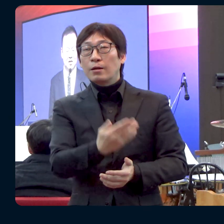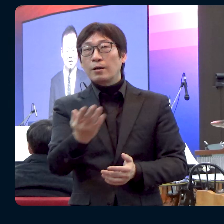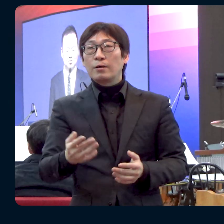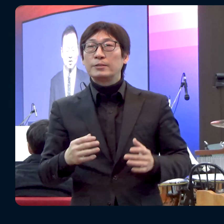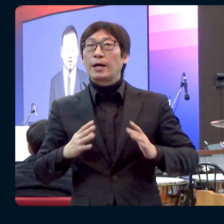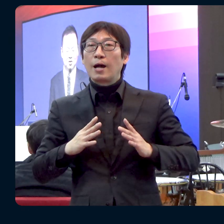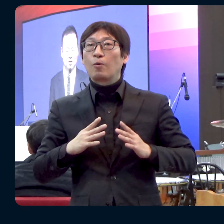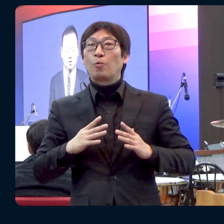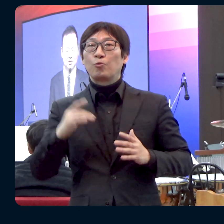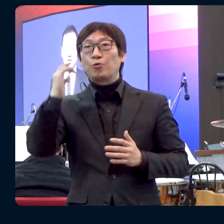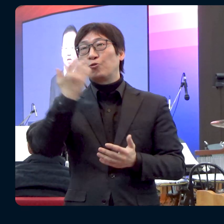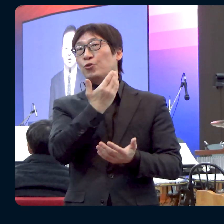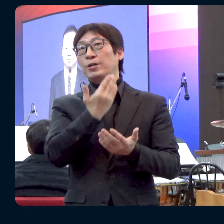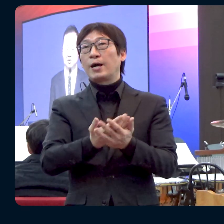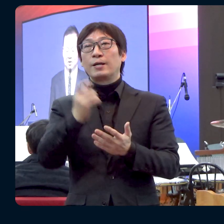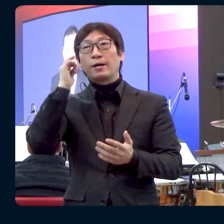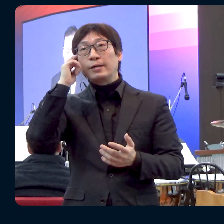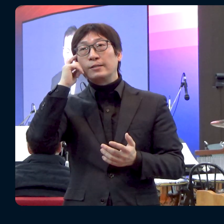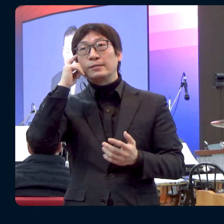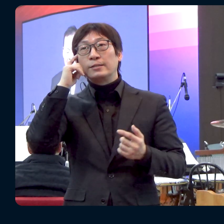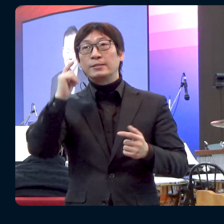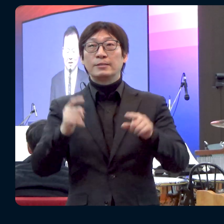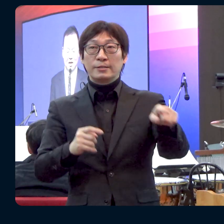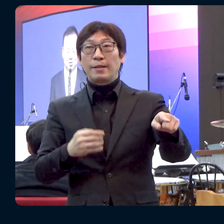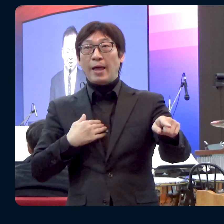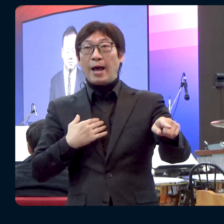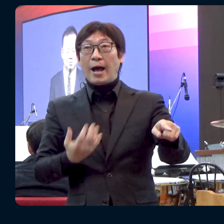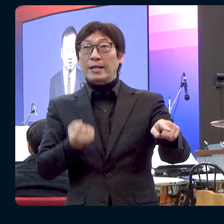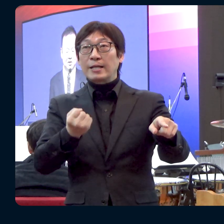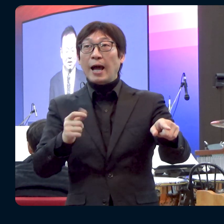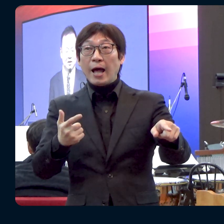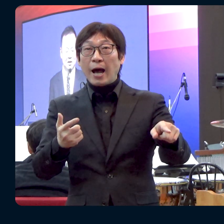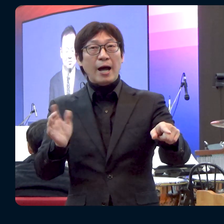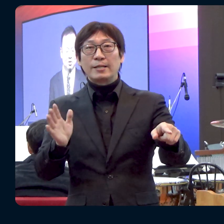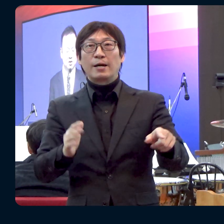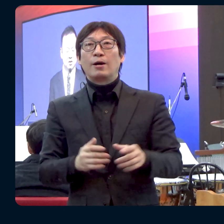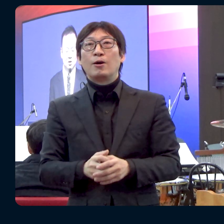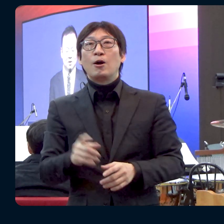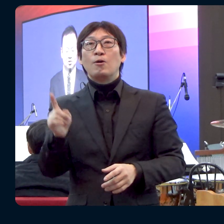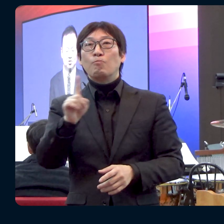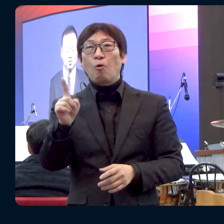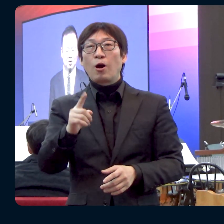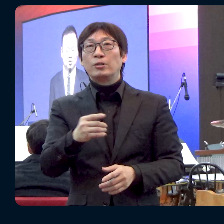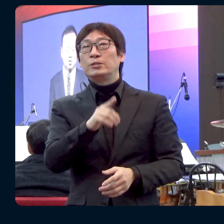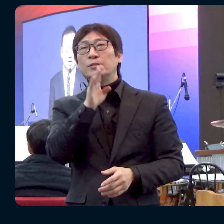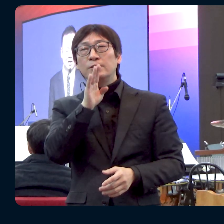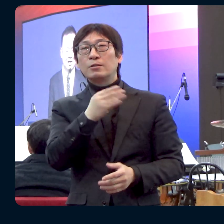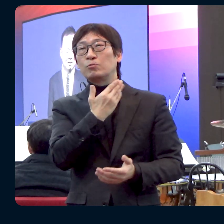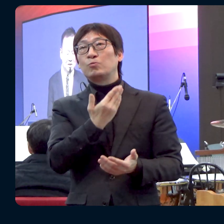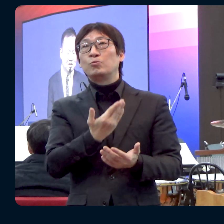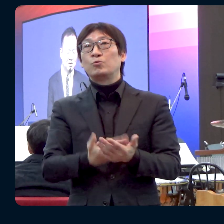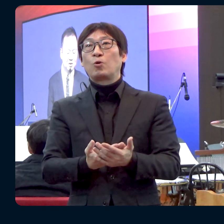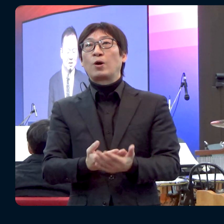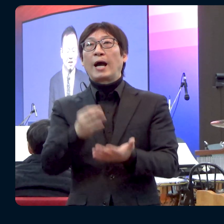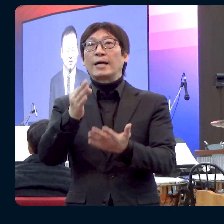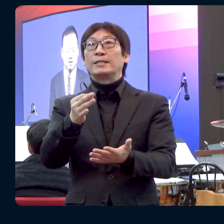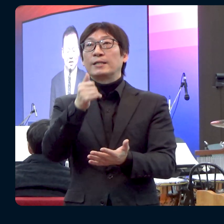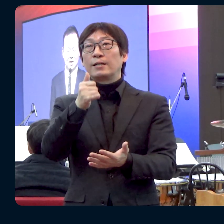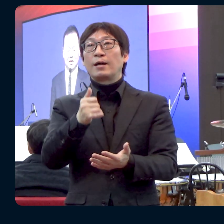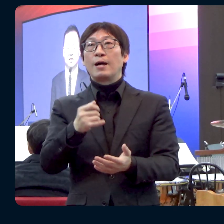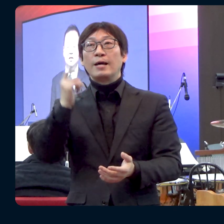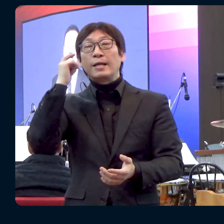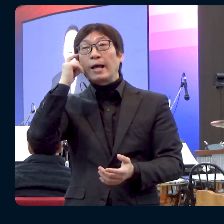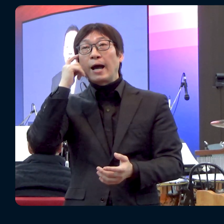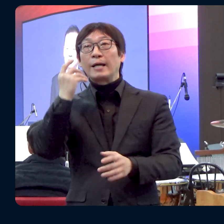이것입니다. 너희가 그렇게 자랑하고 귀하게 여기는 그것이 내게 없어서가 아니다. 내가 너희들만 못해서가 아니다. 무엇이 정말 중요하고